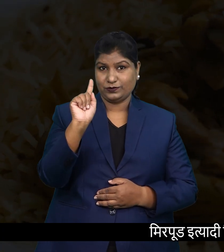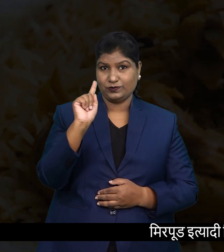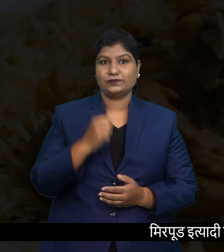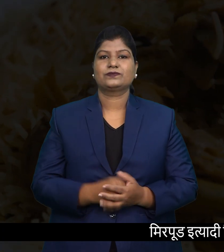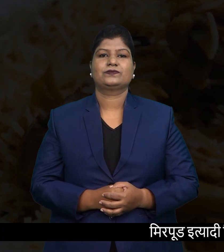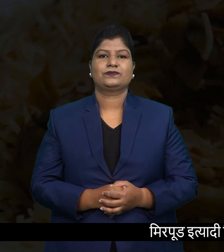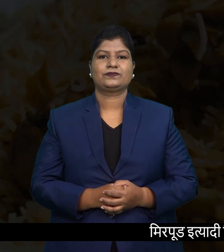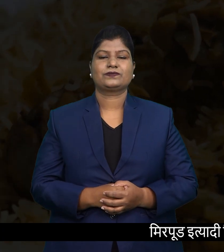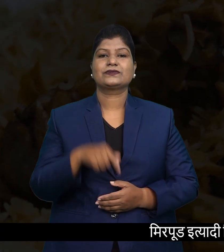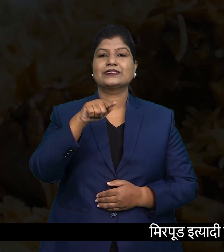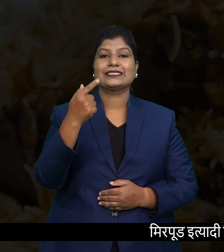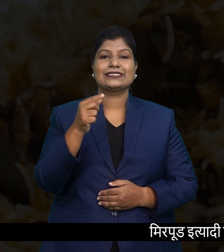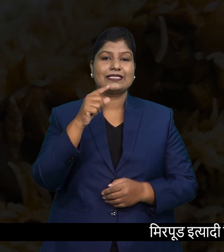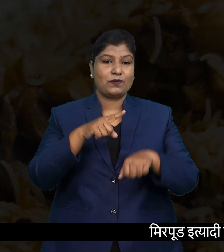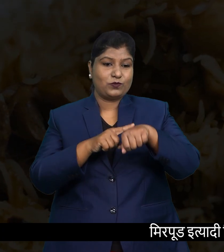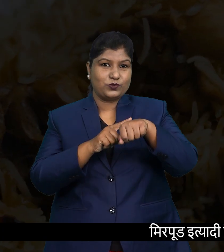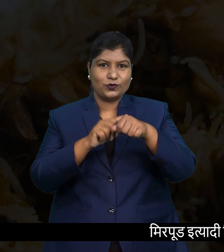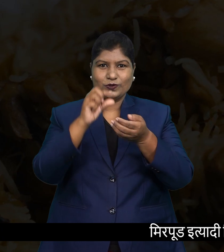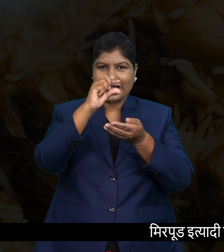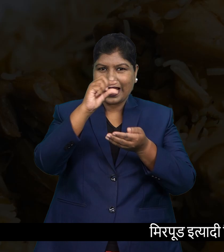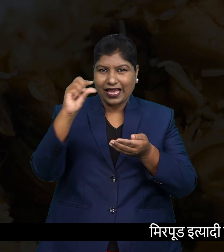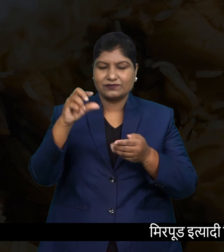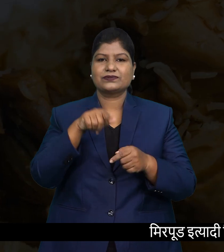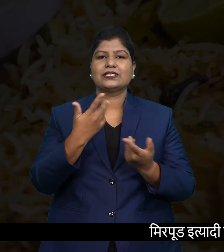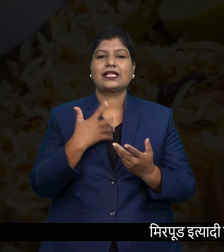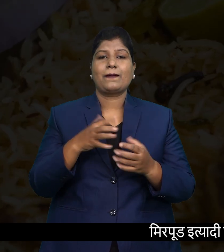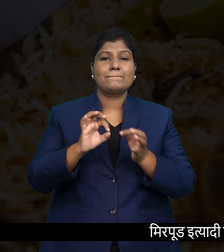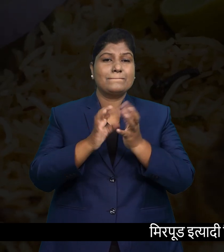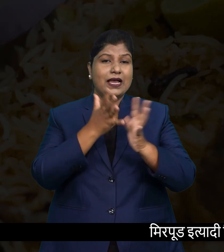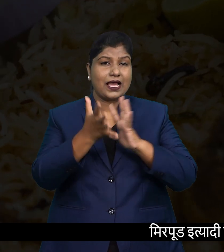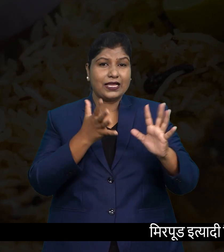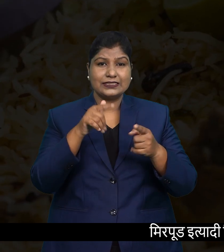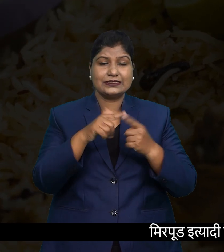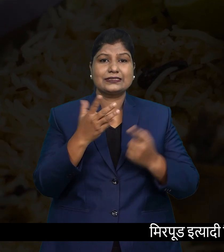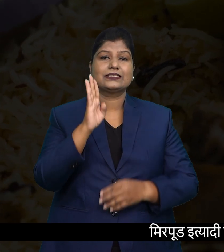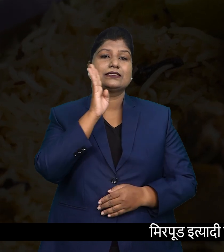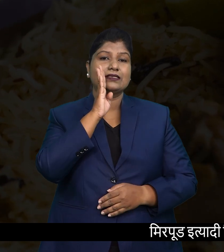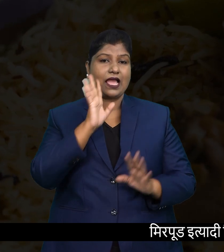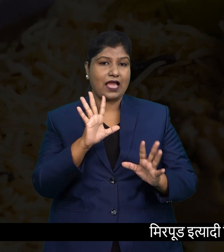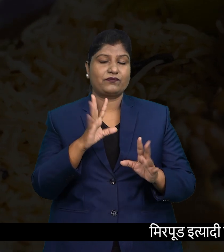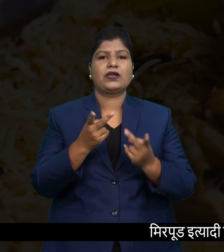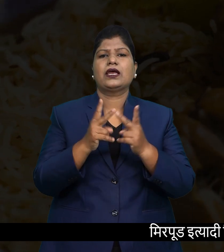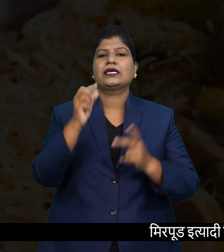मिरपूड इत्यादी विविध प्रकारचे घटक वापरतो.